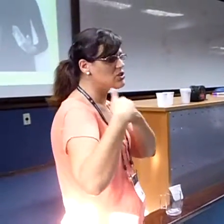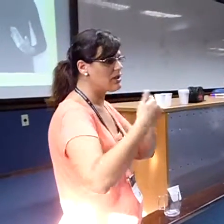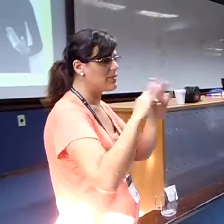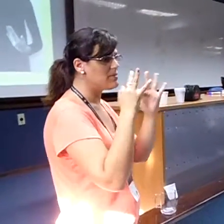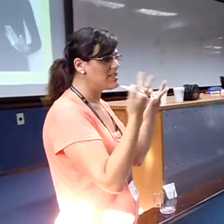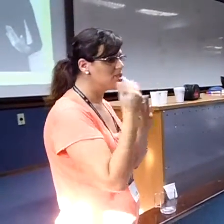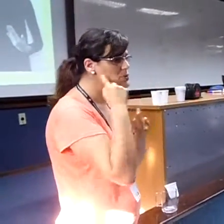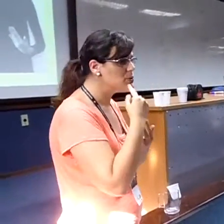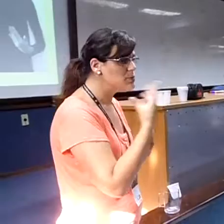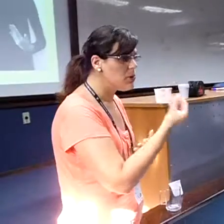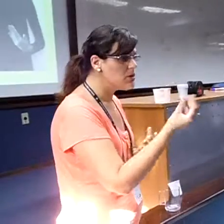tem